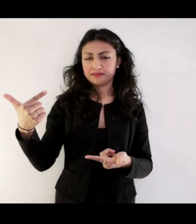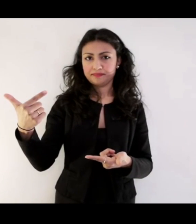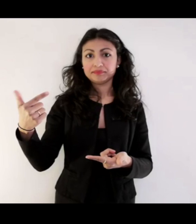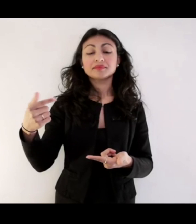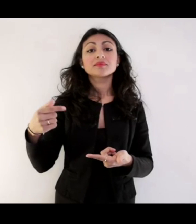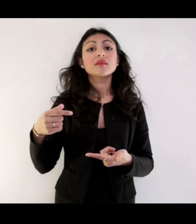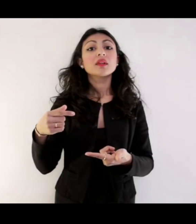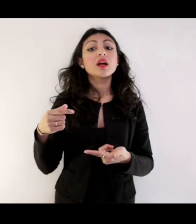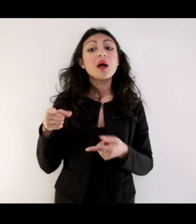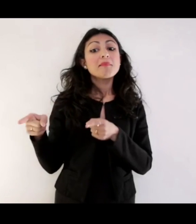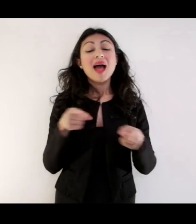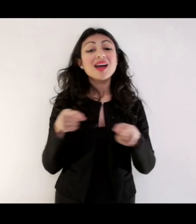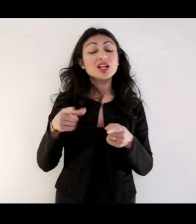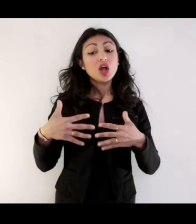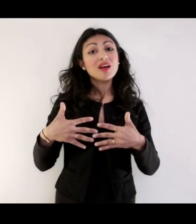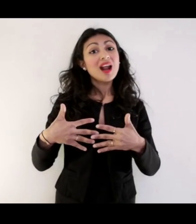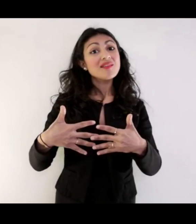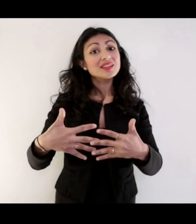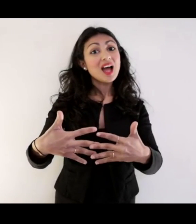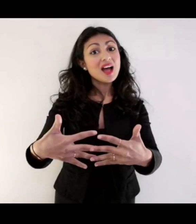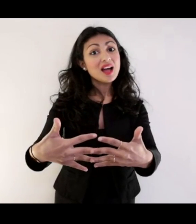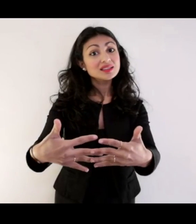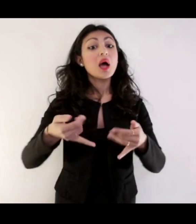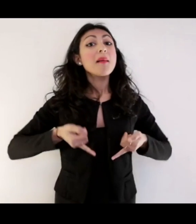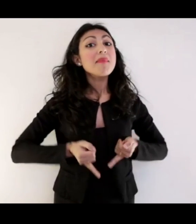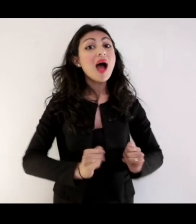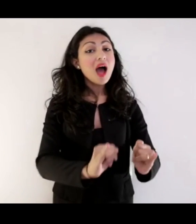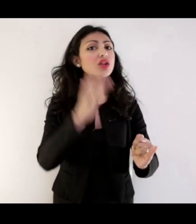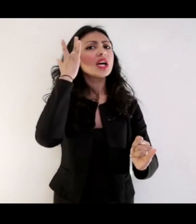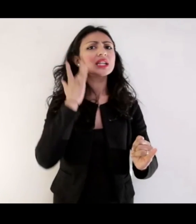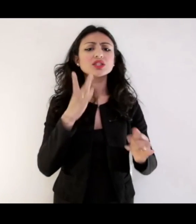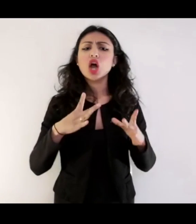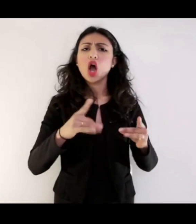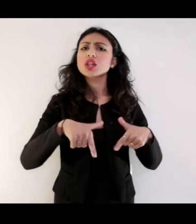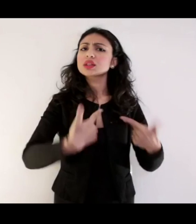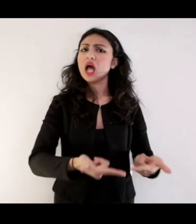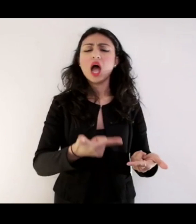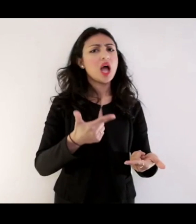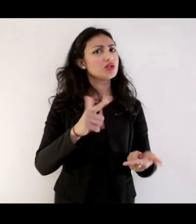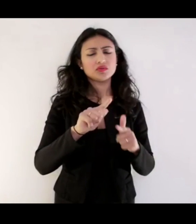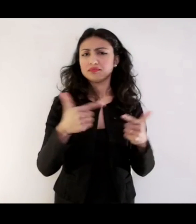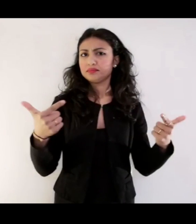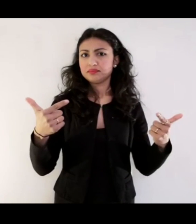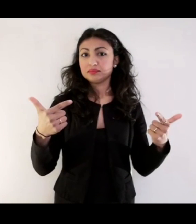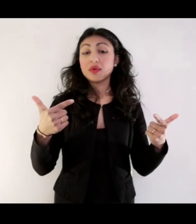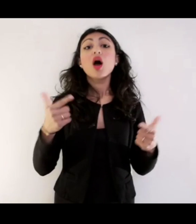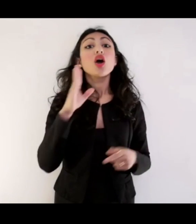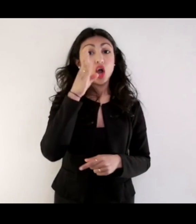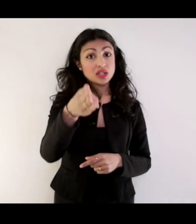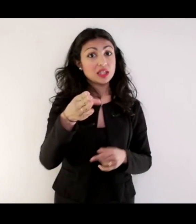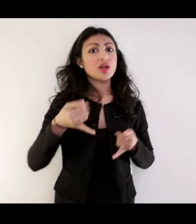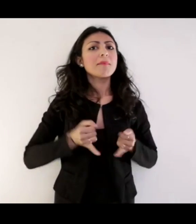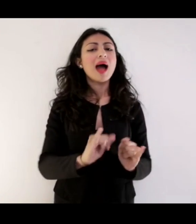bambino e quindi non è un problema per il bambino, né durante la gravidanza né durante il parto, tant'è che si